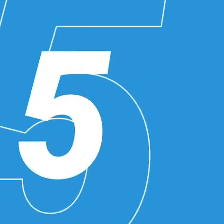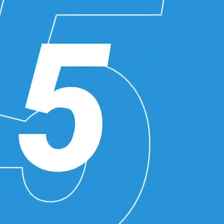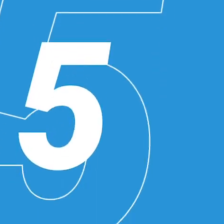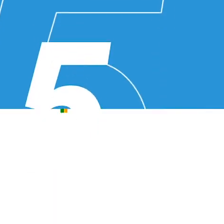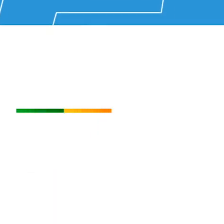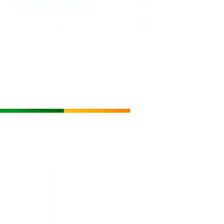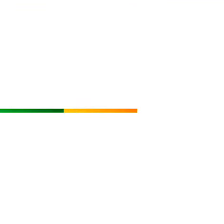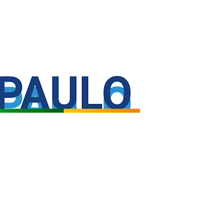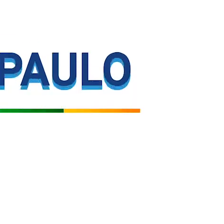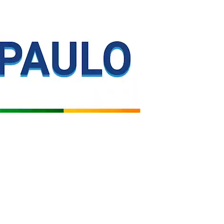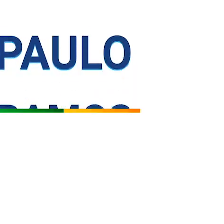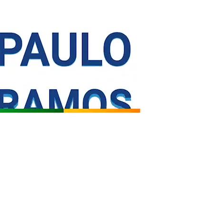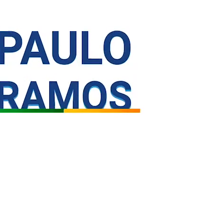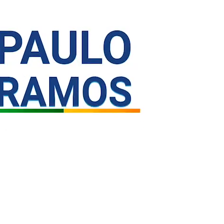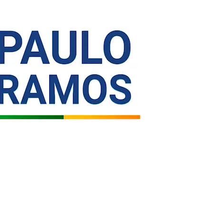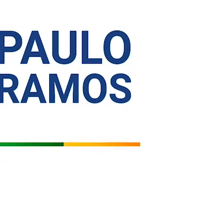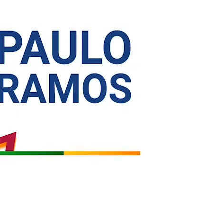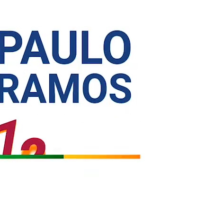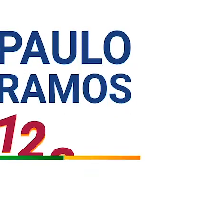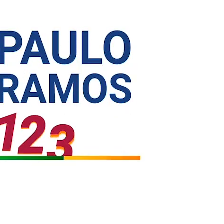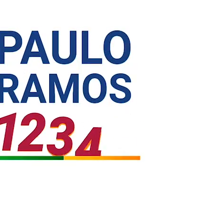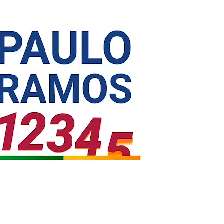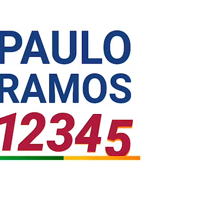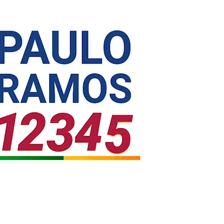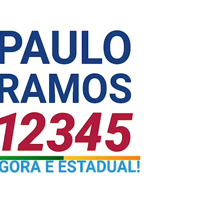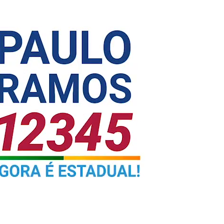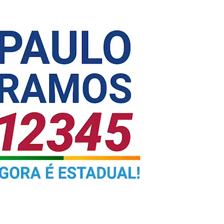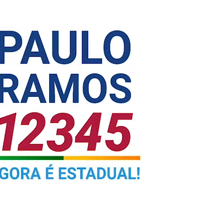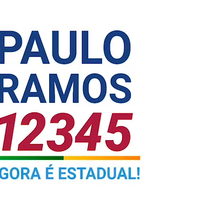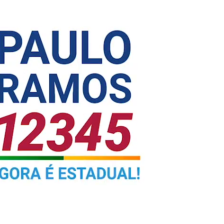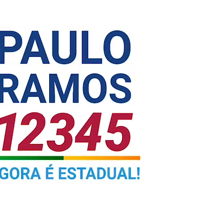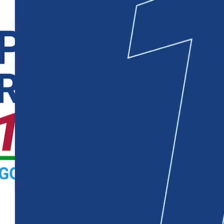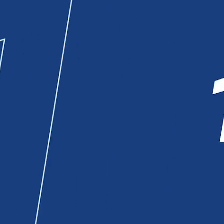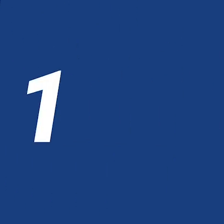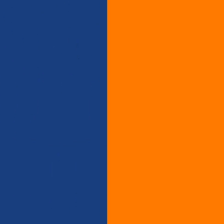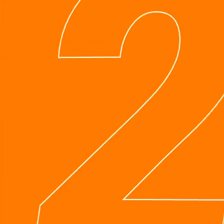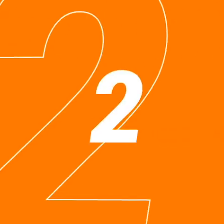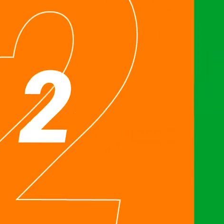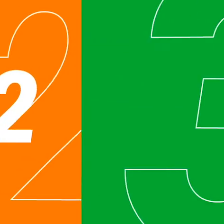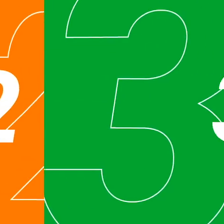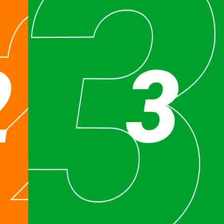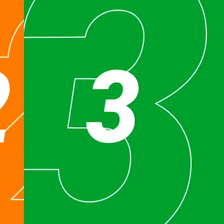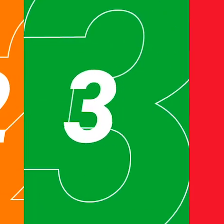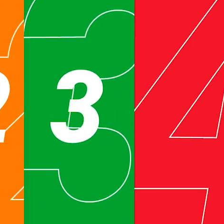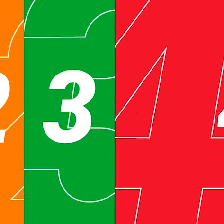1, 2, 3, 4, 5. Vou votar em Paulo Ramos com meu voto. Eu não brinco com meu voto.